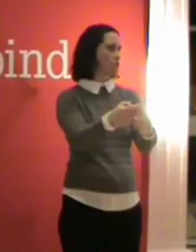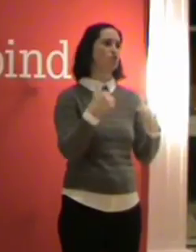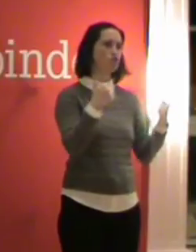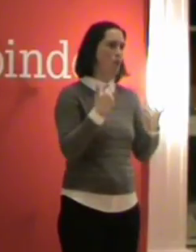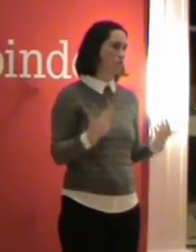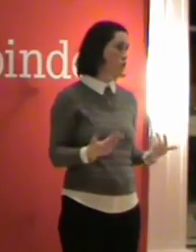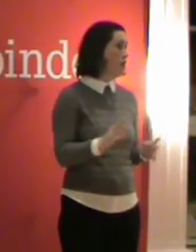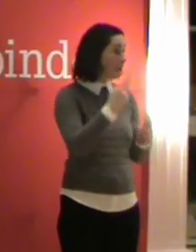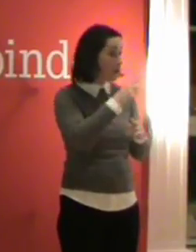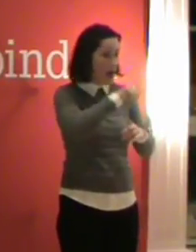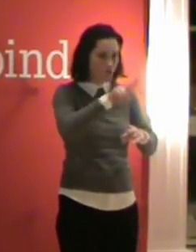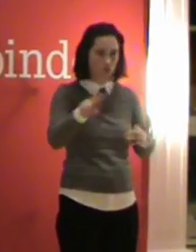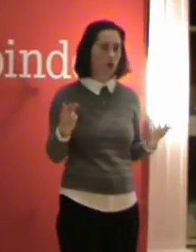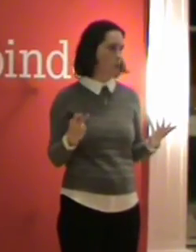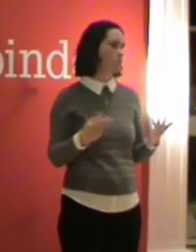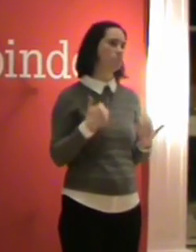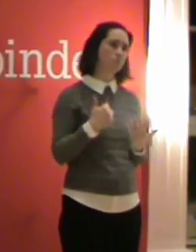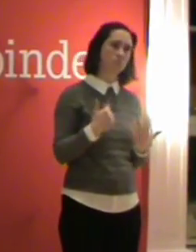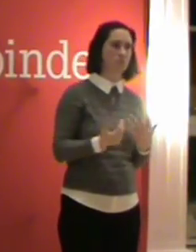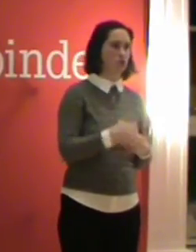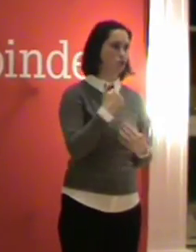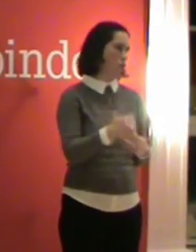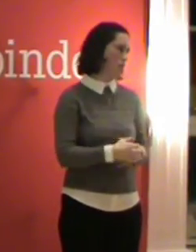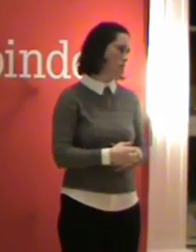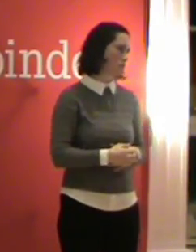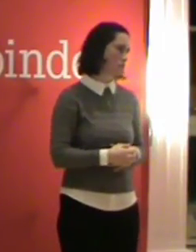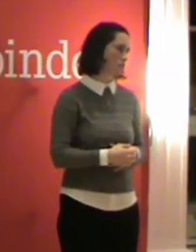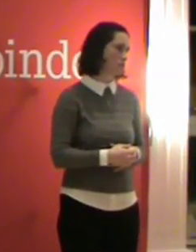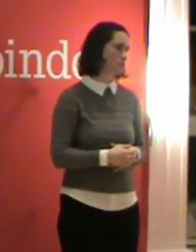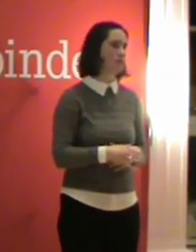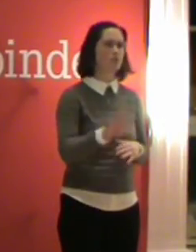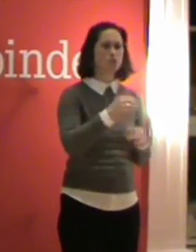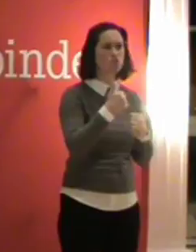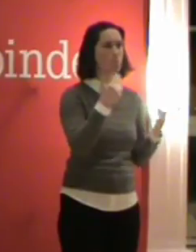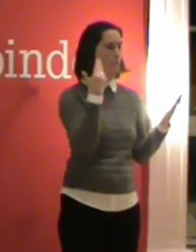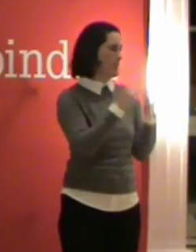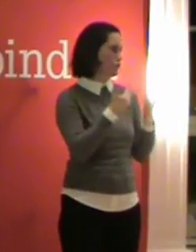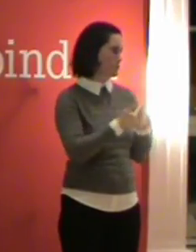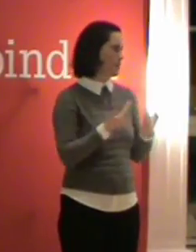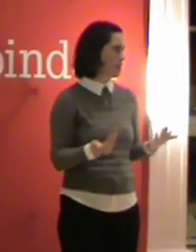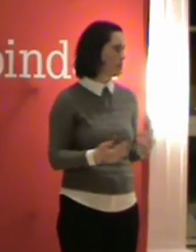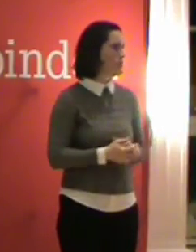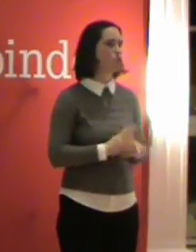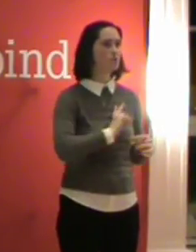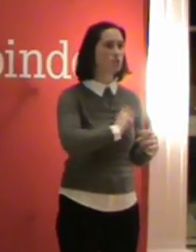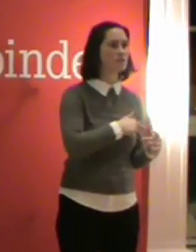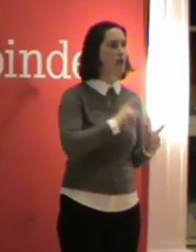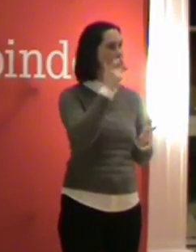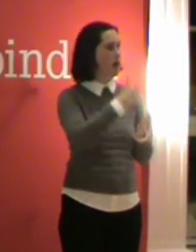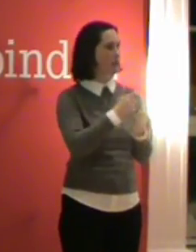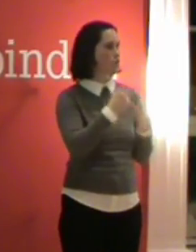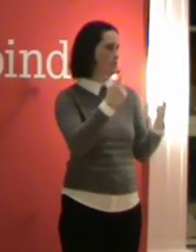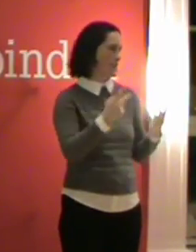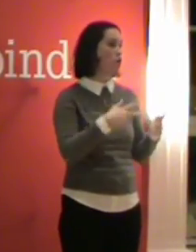wenn man sich das dort anguckt, kann man eben auch wirklich sehen, dass das ein tolles Beispiel ist, dass soziale Verantwortung